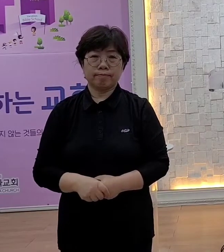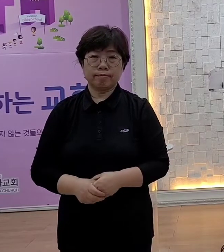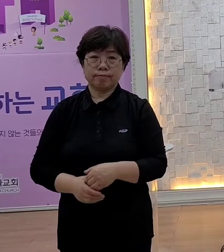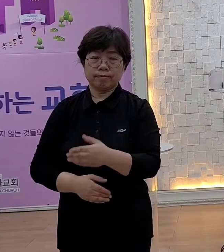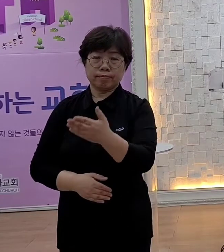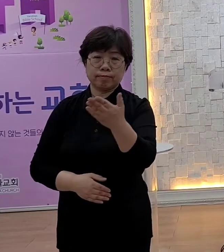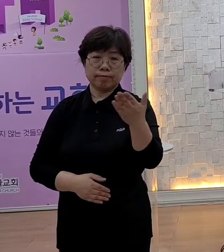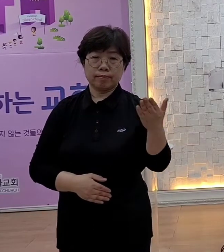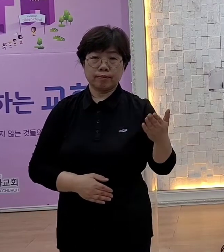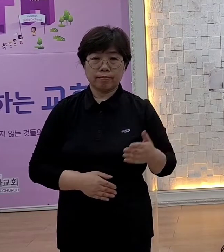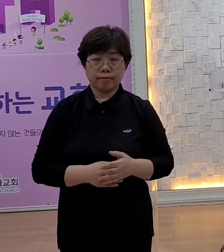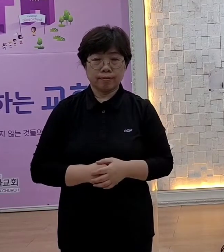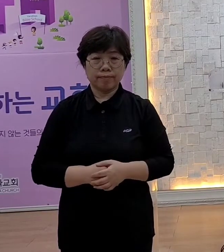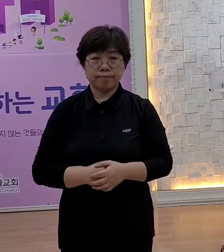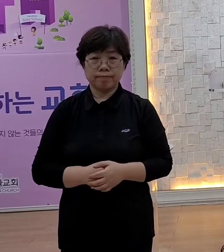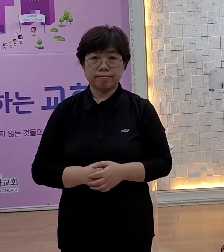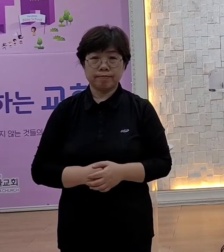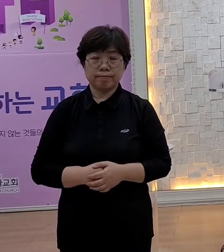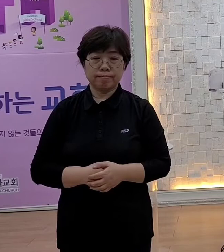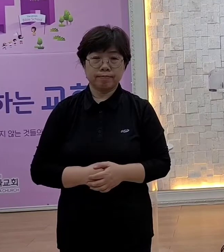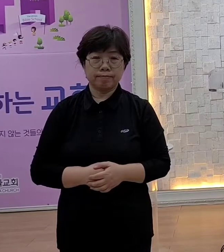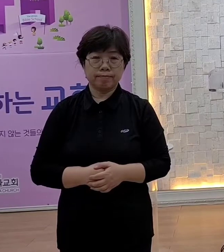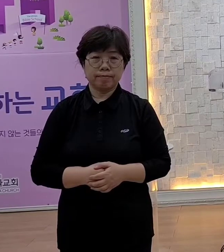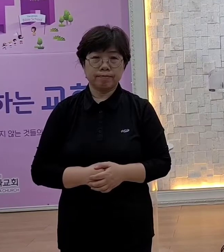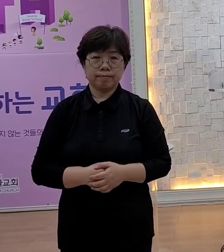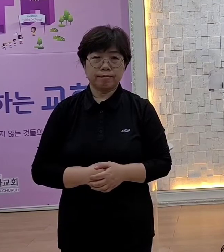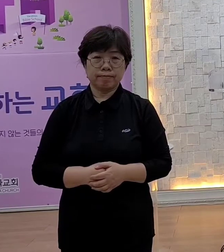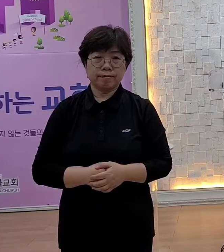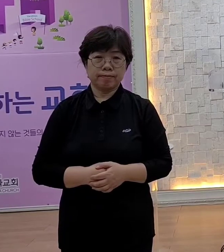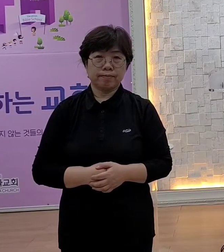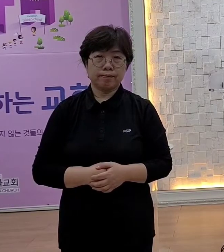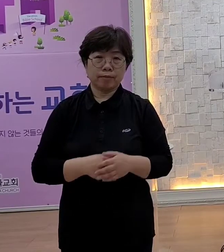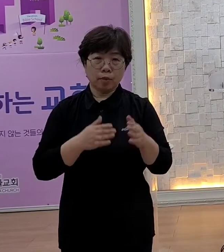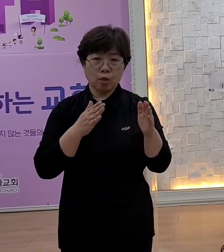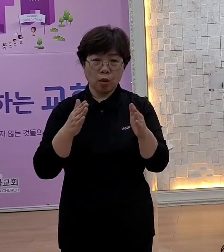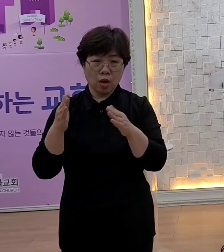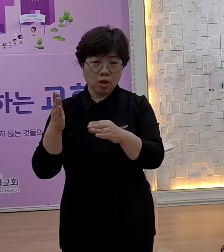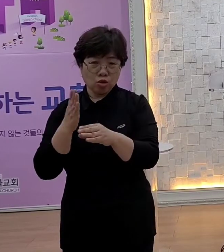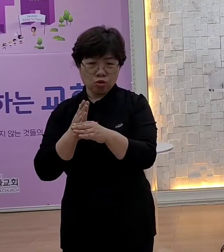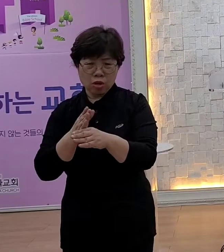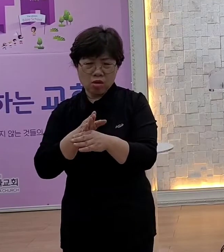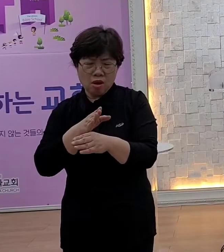여러분 이 과정에서 정말 중요한 메시지가 있어요.